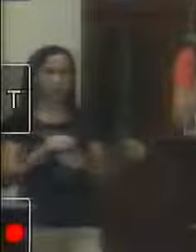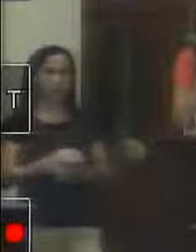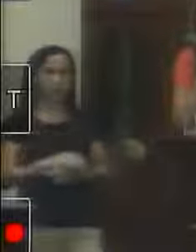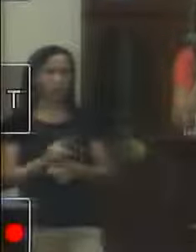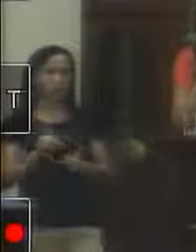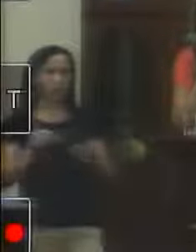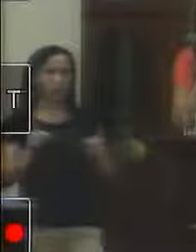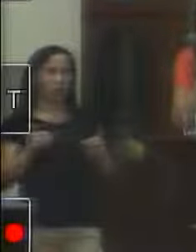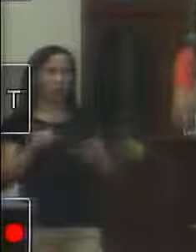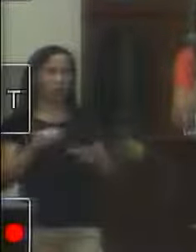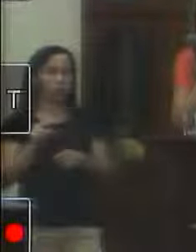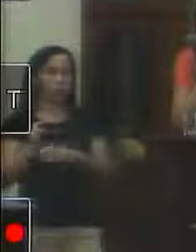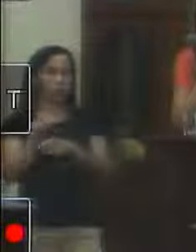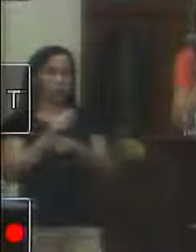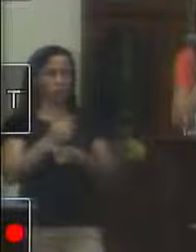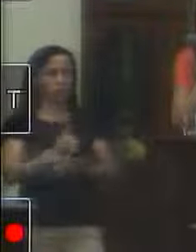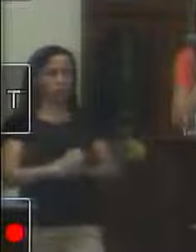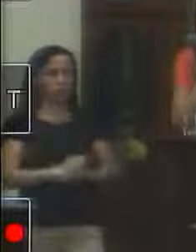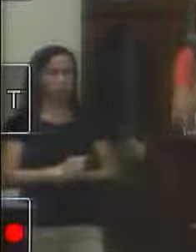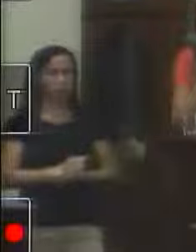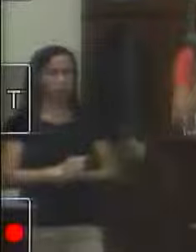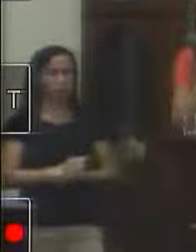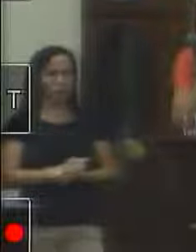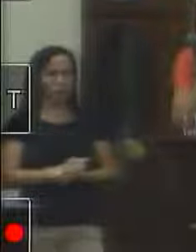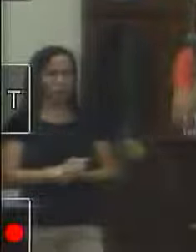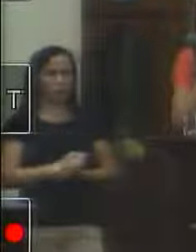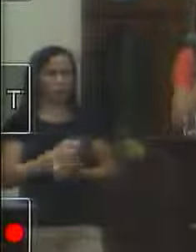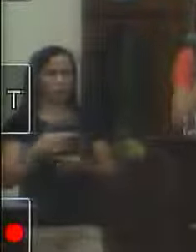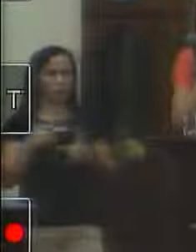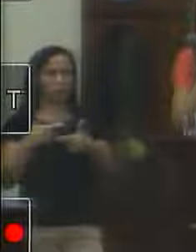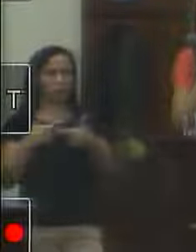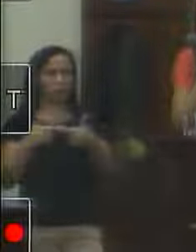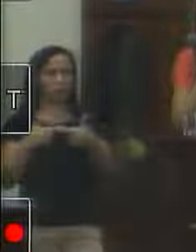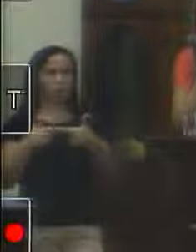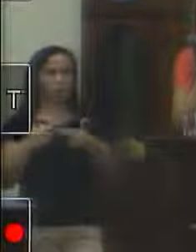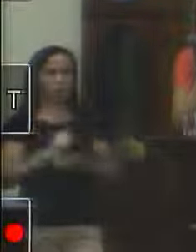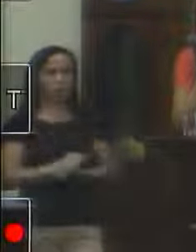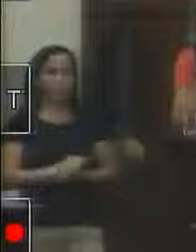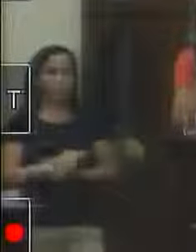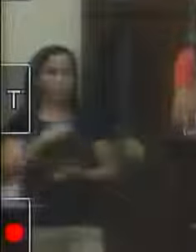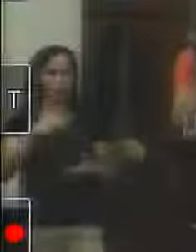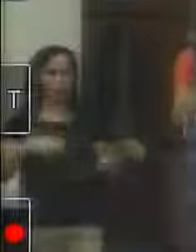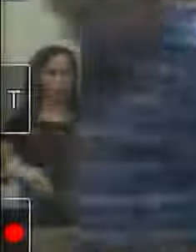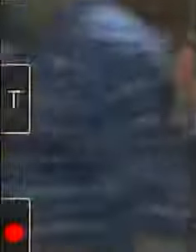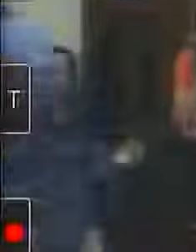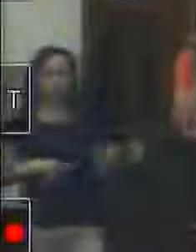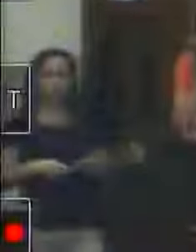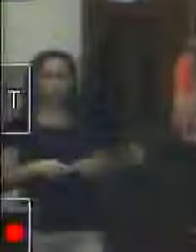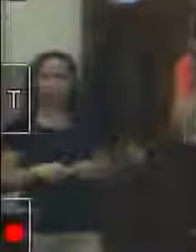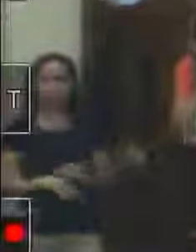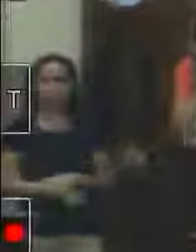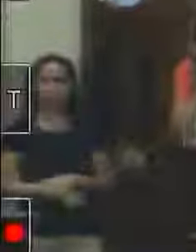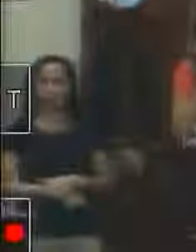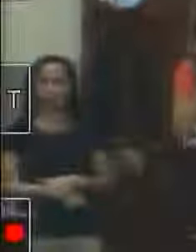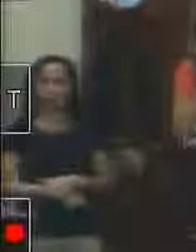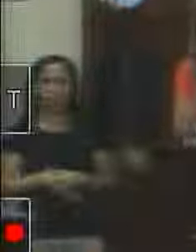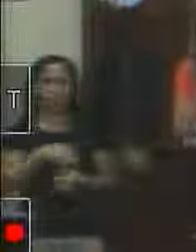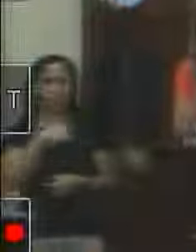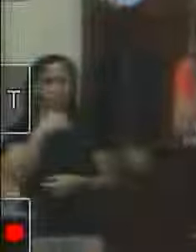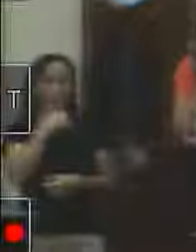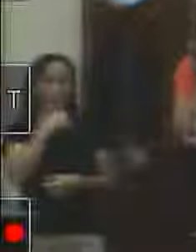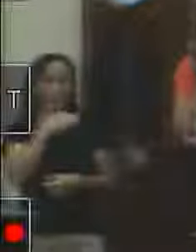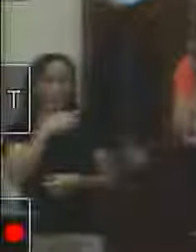ser fiscalizado isso. Isso não existe. Segundo, em conservatória, a senhora disse, então,